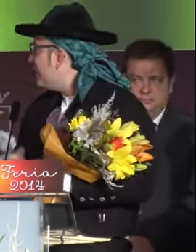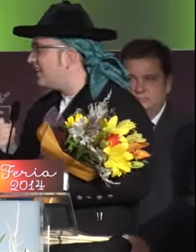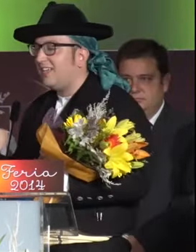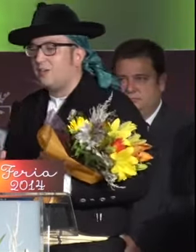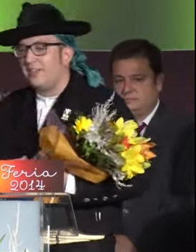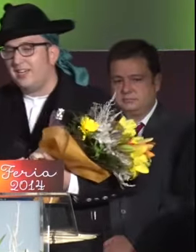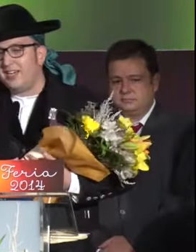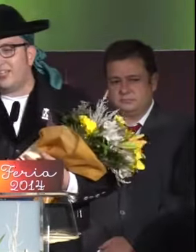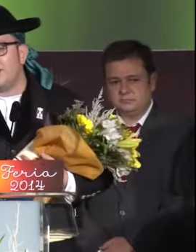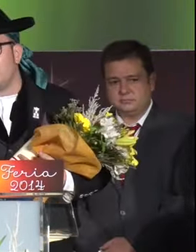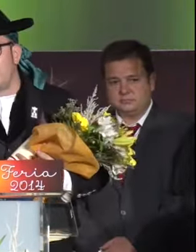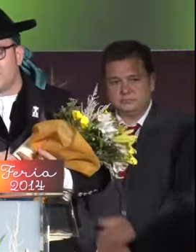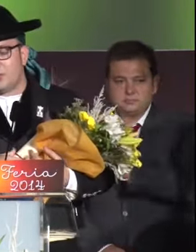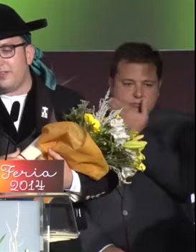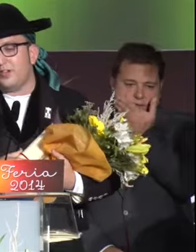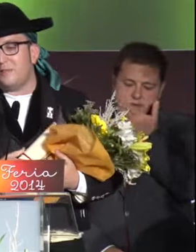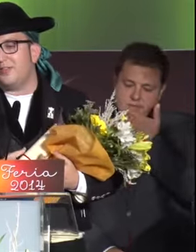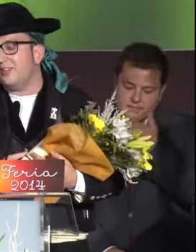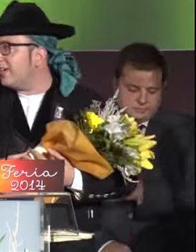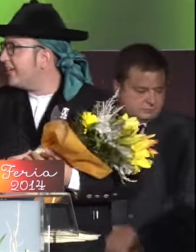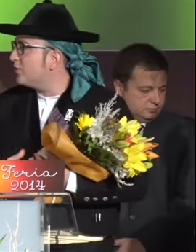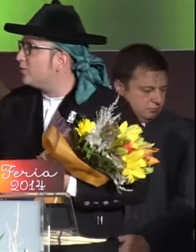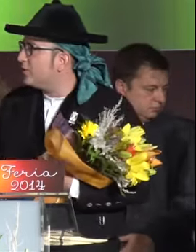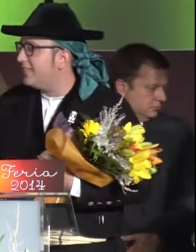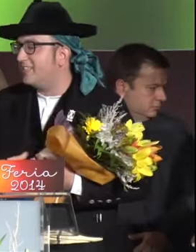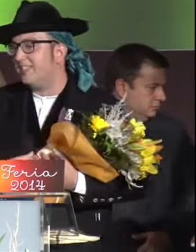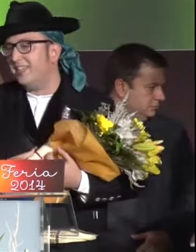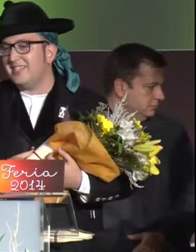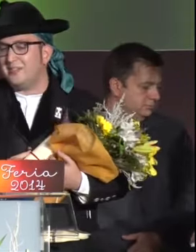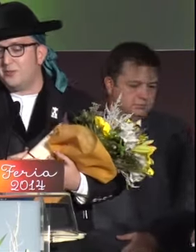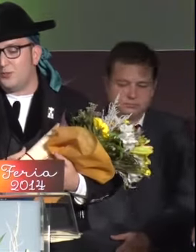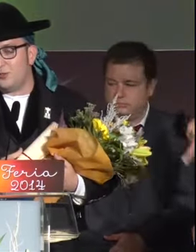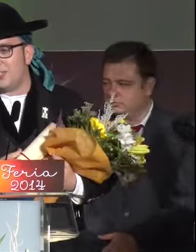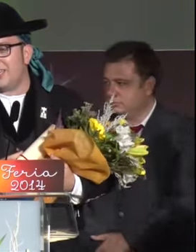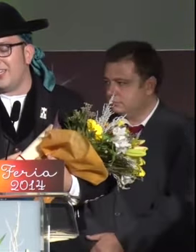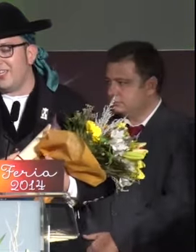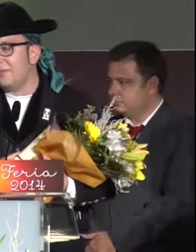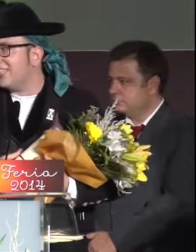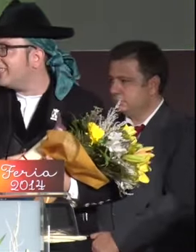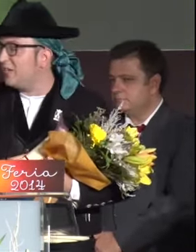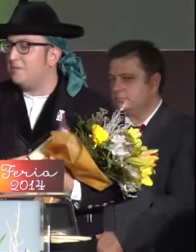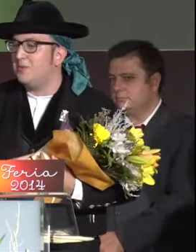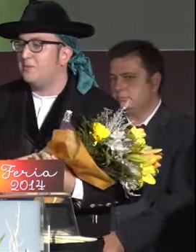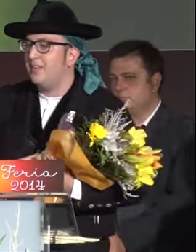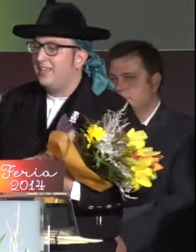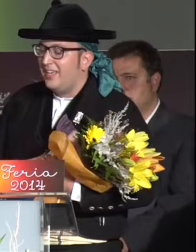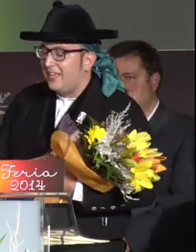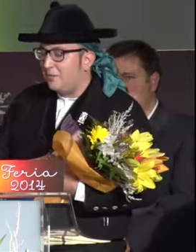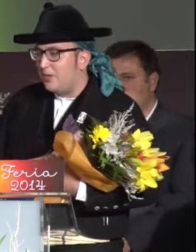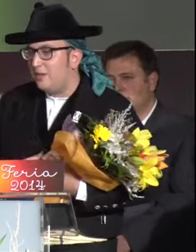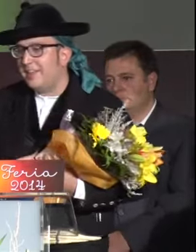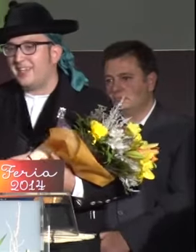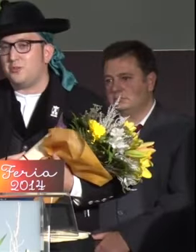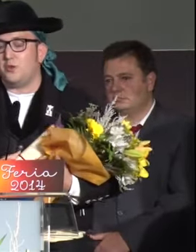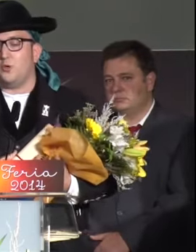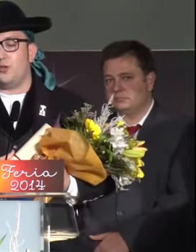alcaldesa, a concejal, a toda la corporación que ha permitido que nosotros seis estemos aquí presentes ahora mismo. Y